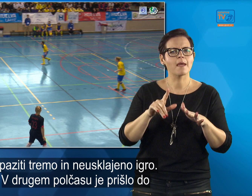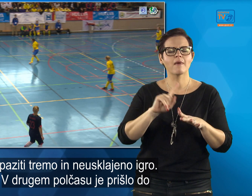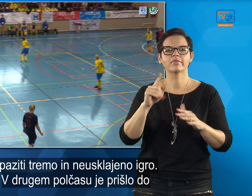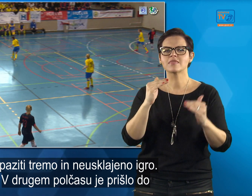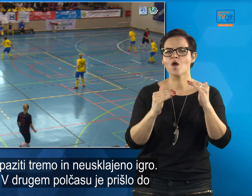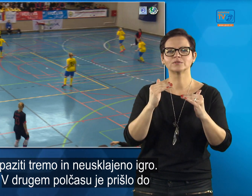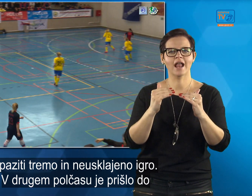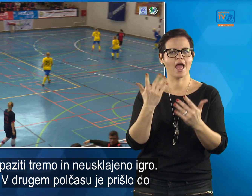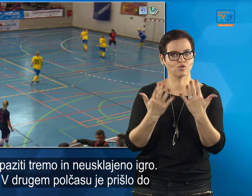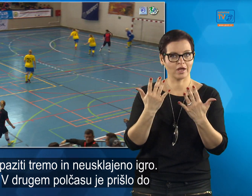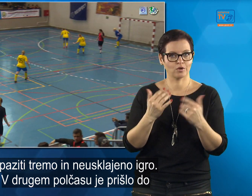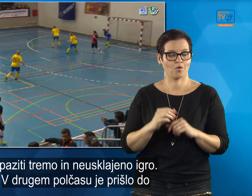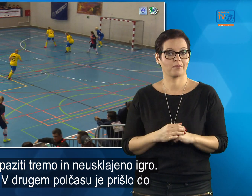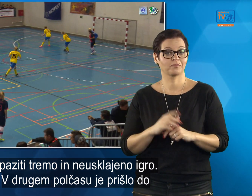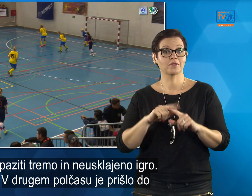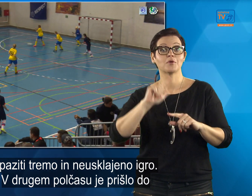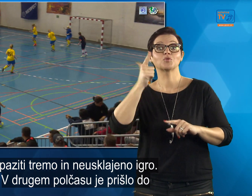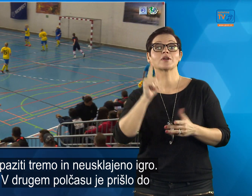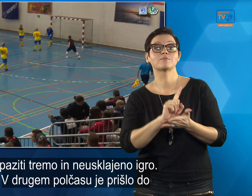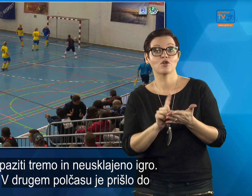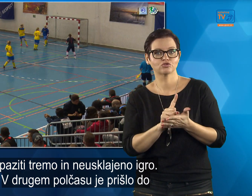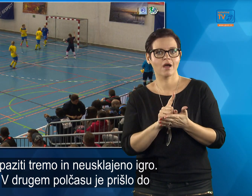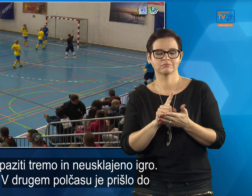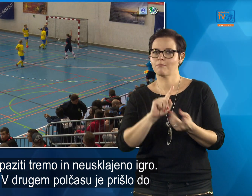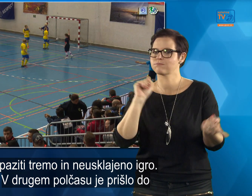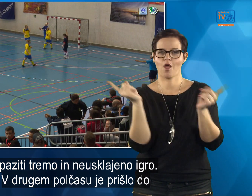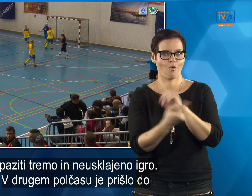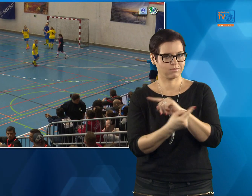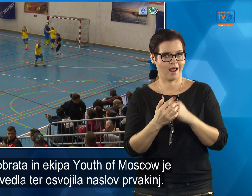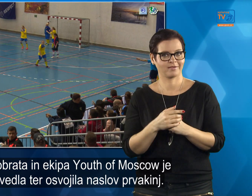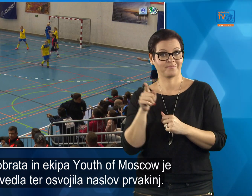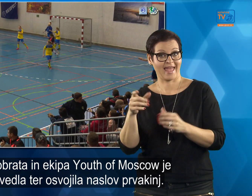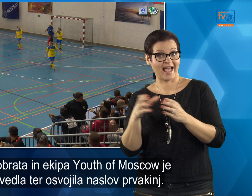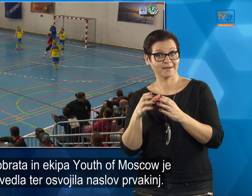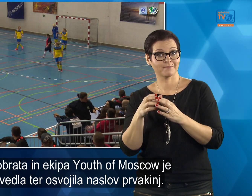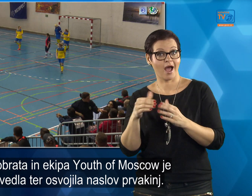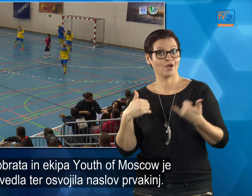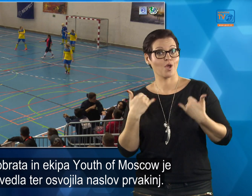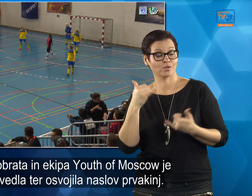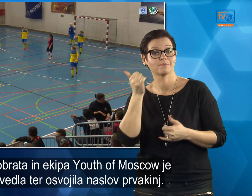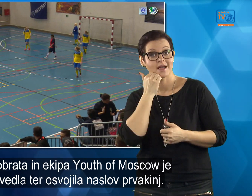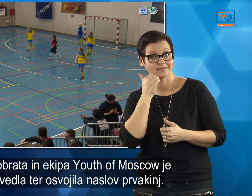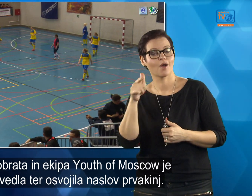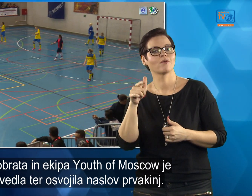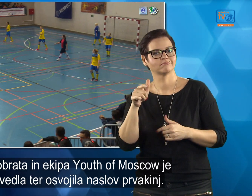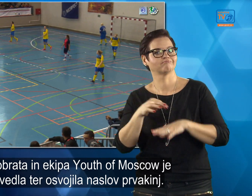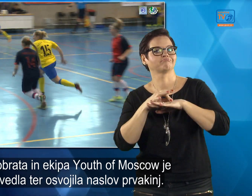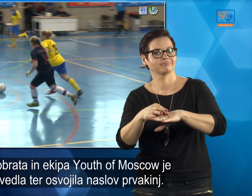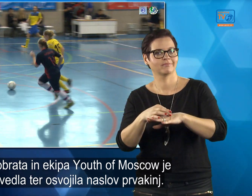opaziti tremo in neusklajeno igro. V drugem polčasu je prišlo do preobrata in ekipa Youth of Moscow je